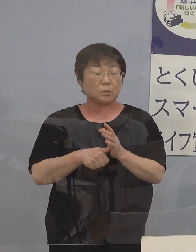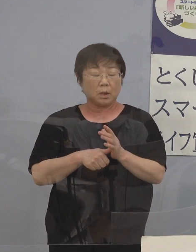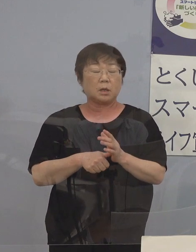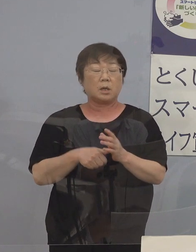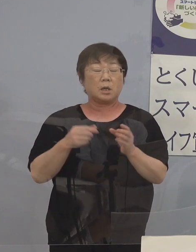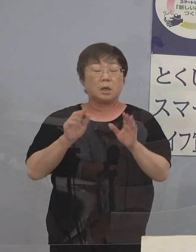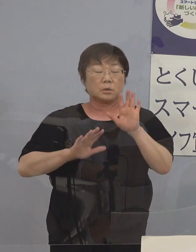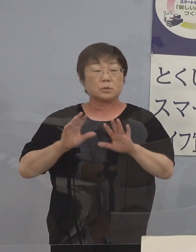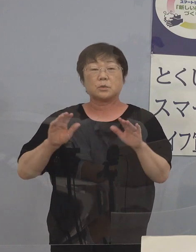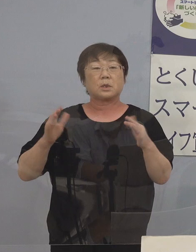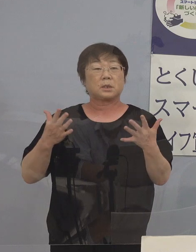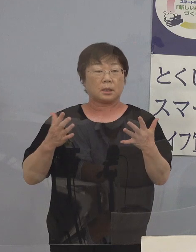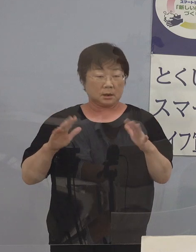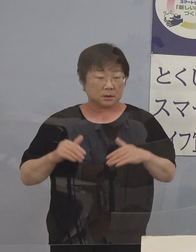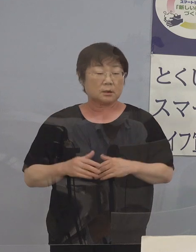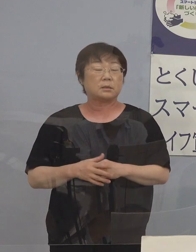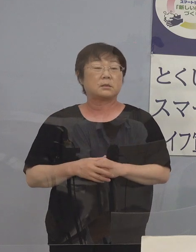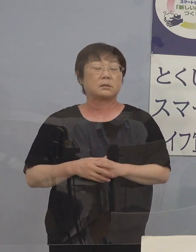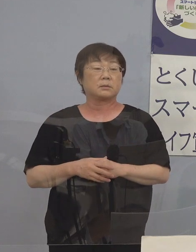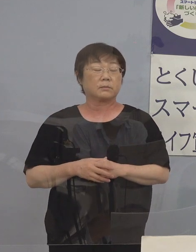性だったんです。